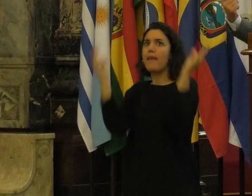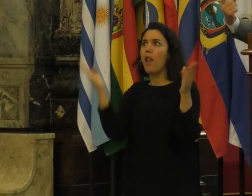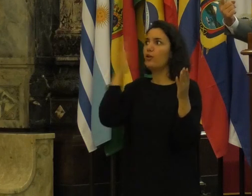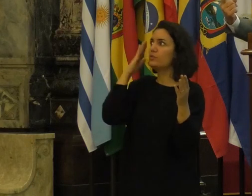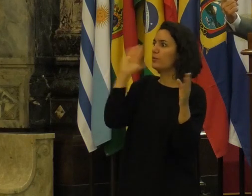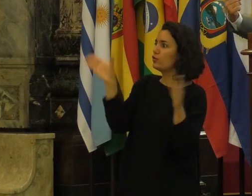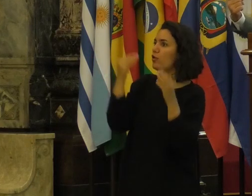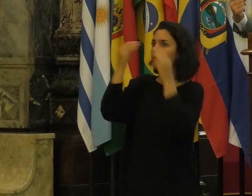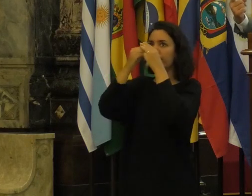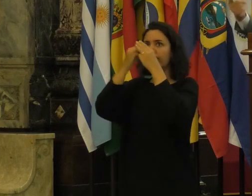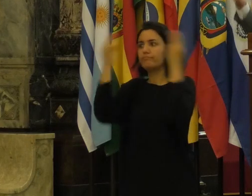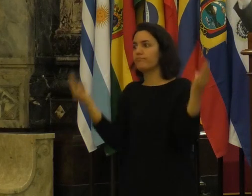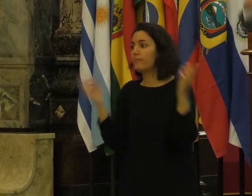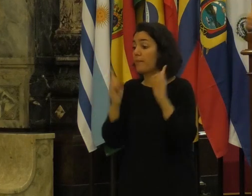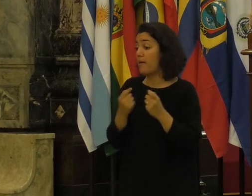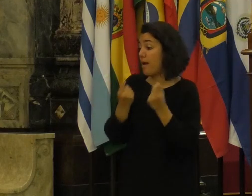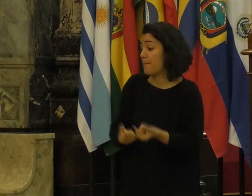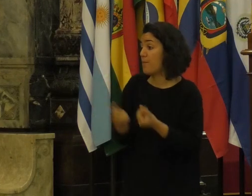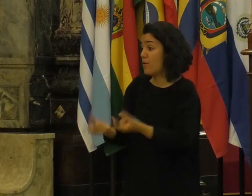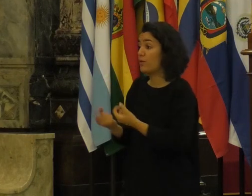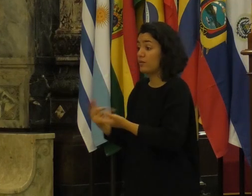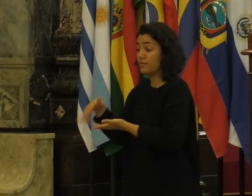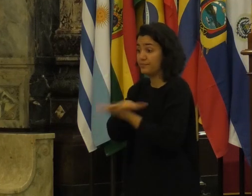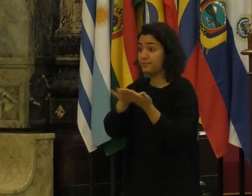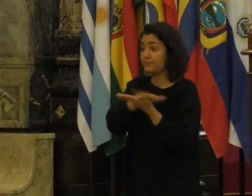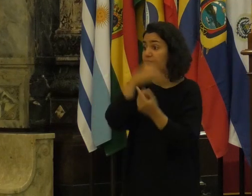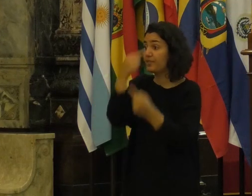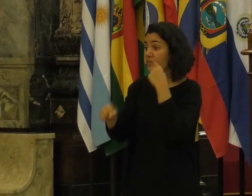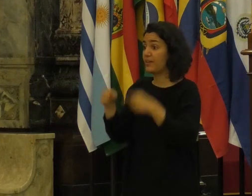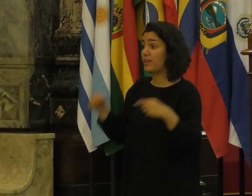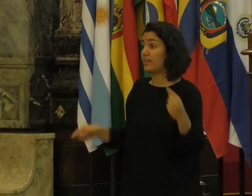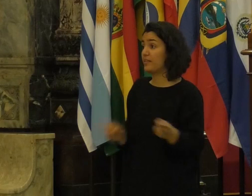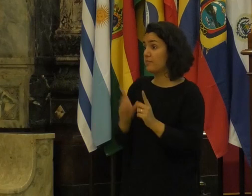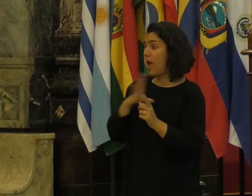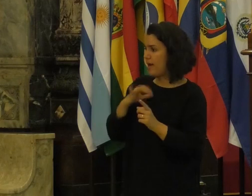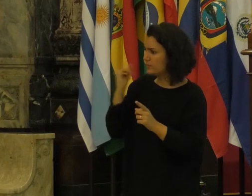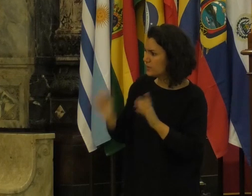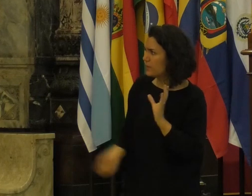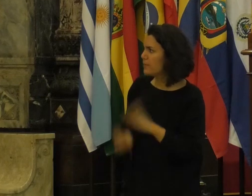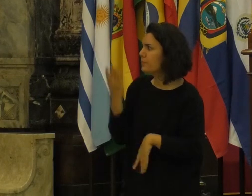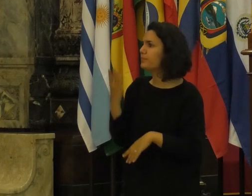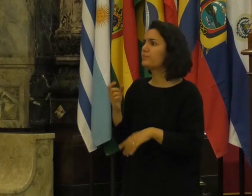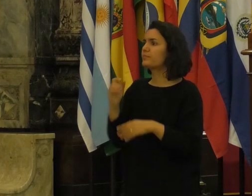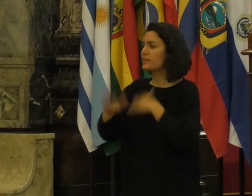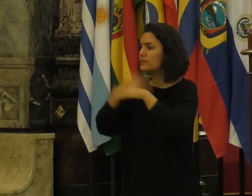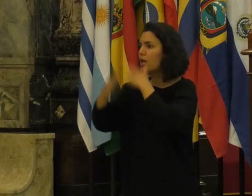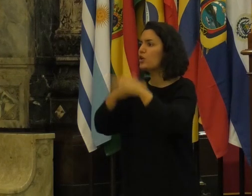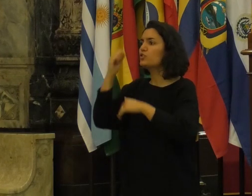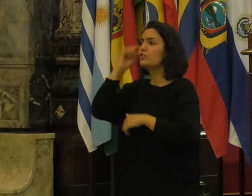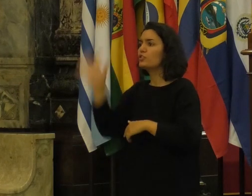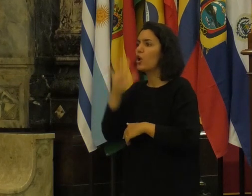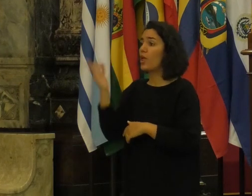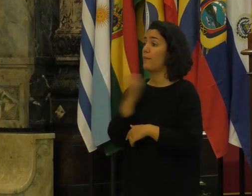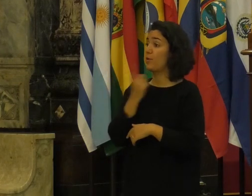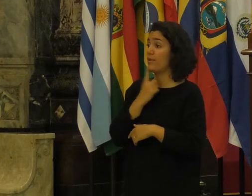aporte también al conocimiento en otras regiones. Aquí surgió, porque surgieron importantes desarrollos de psicología política, recordemos a